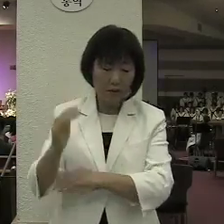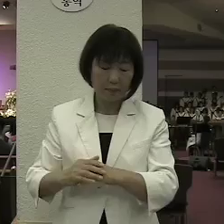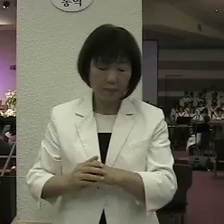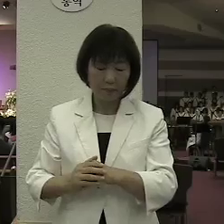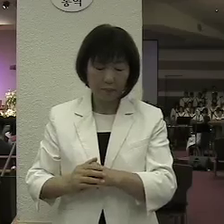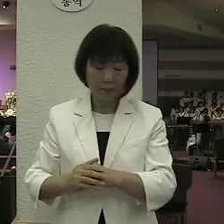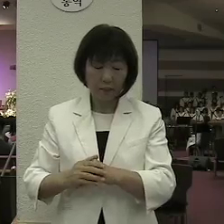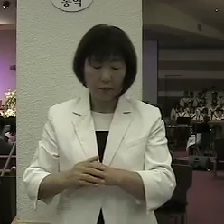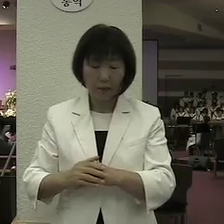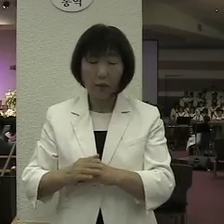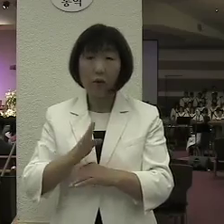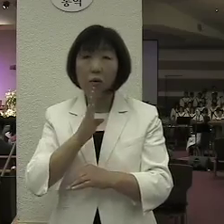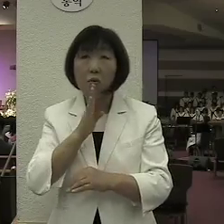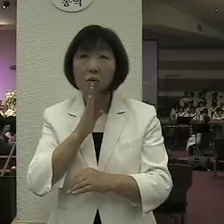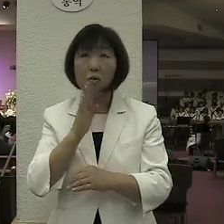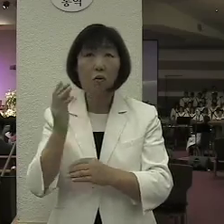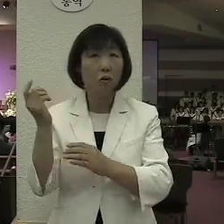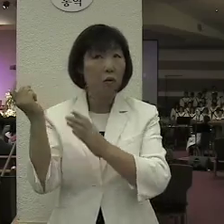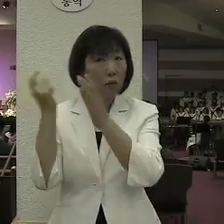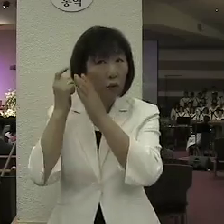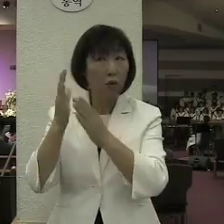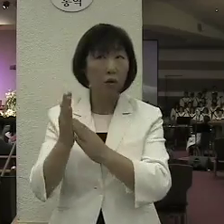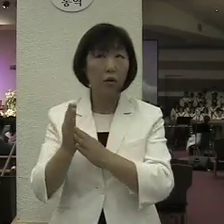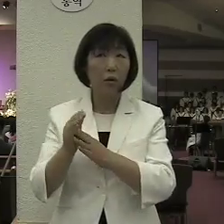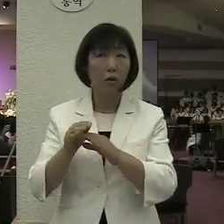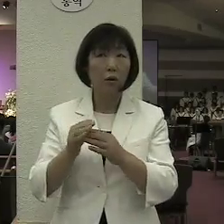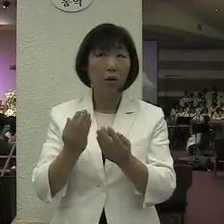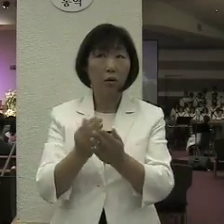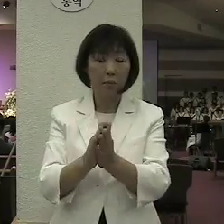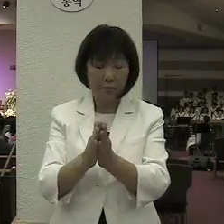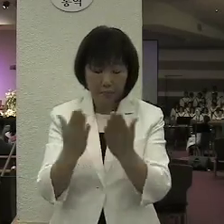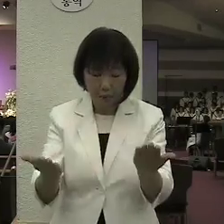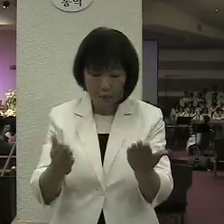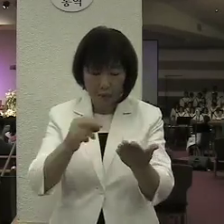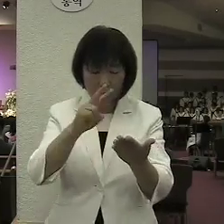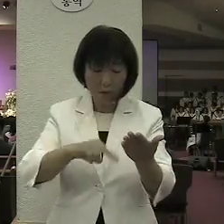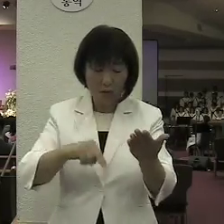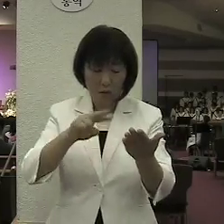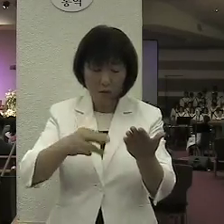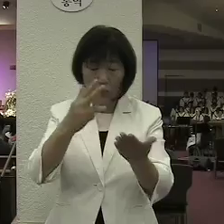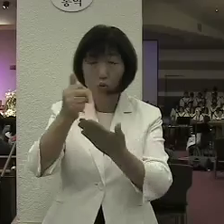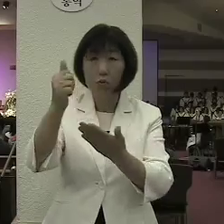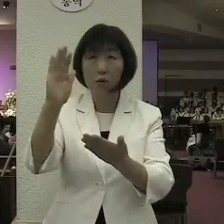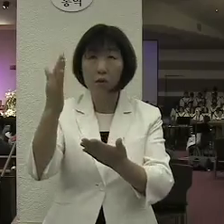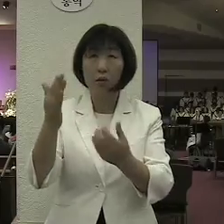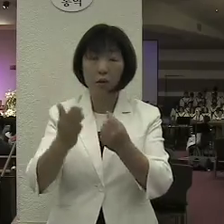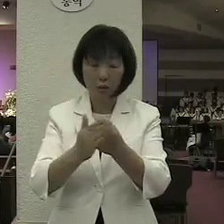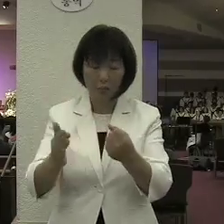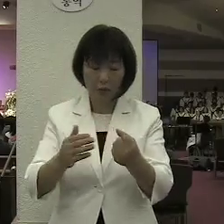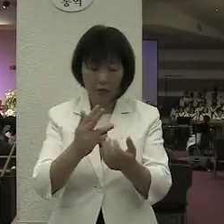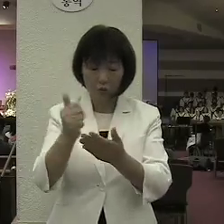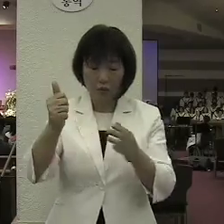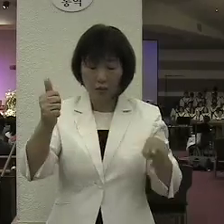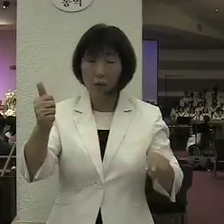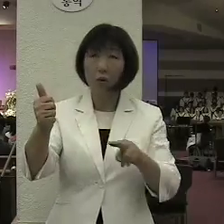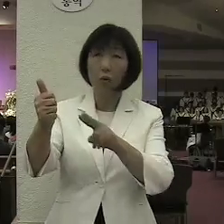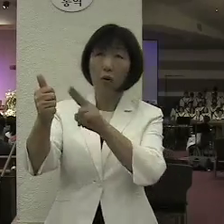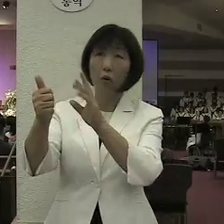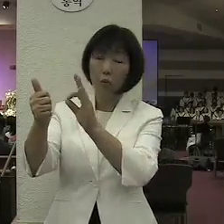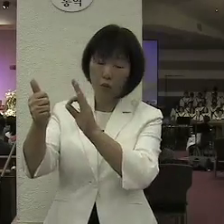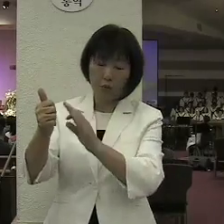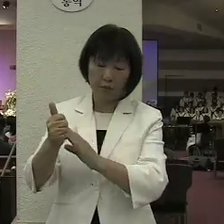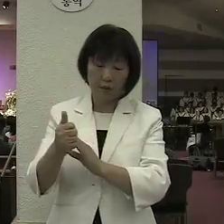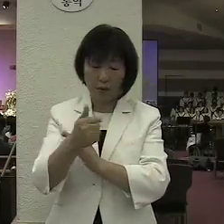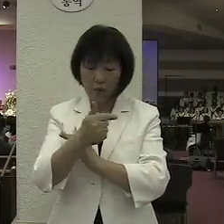그냥 습관적으로 부르는 게 아닙니다. 새 노래로 찬양하고 있습니다. 그분이 나를 위해 합당하신 주님이